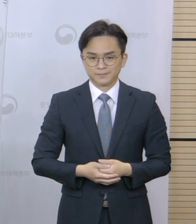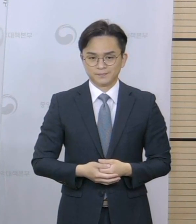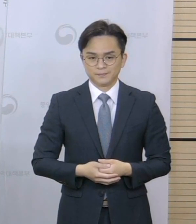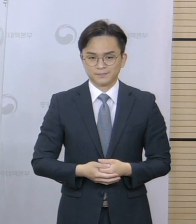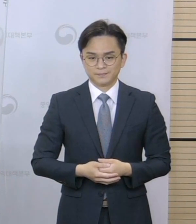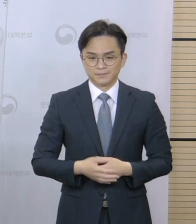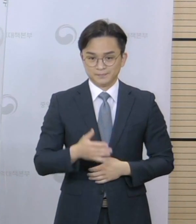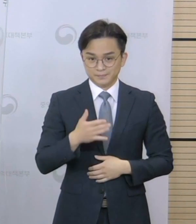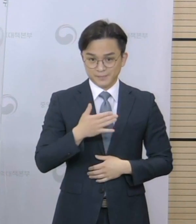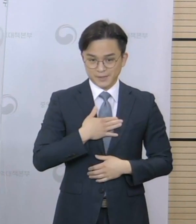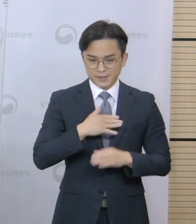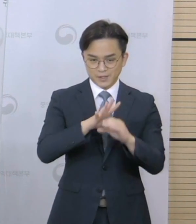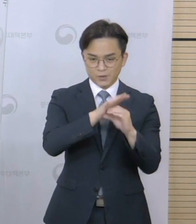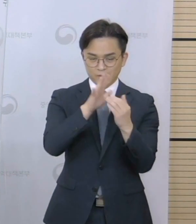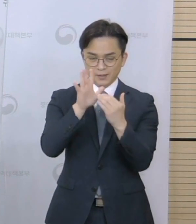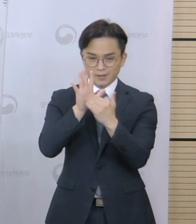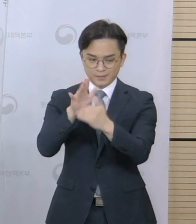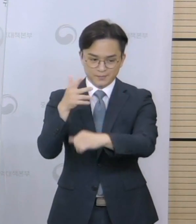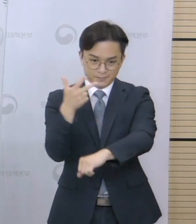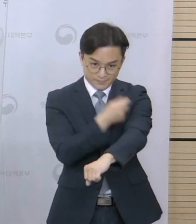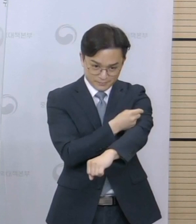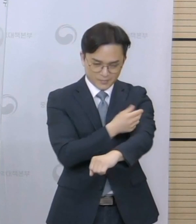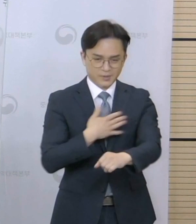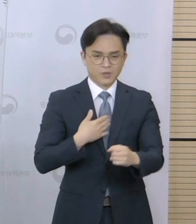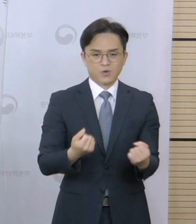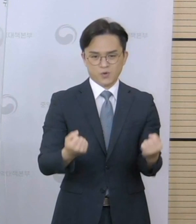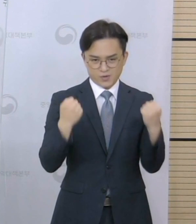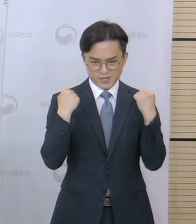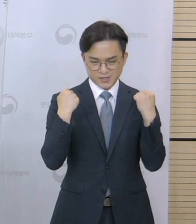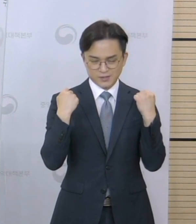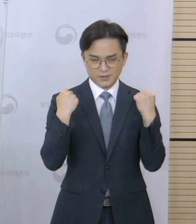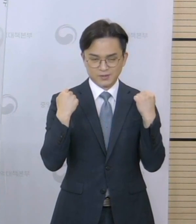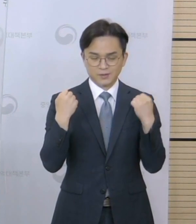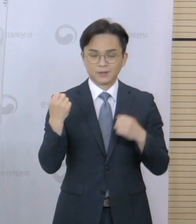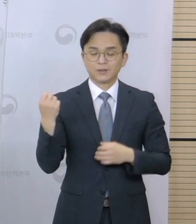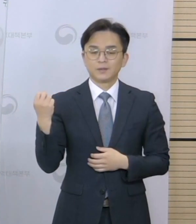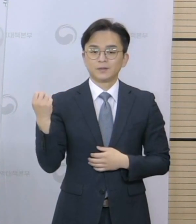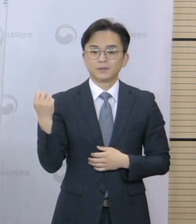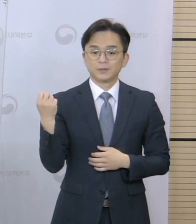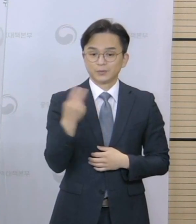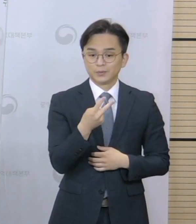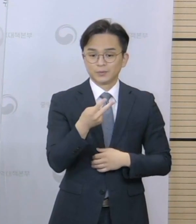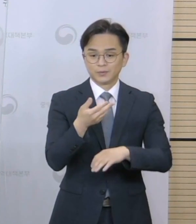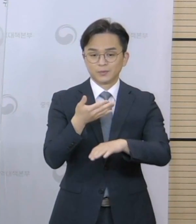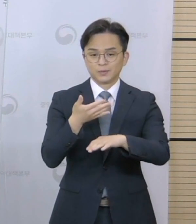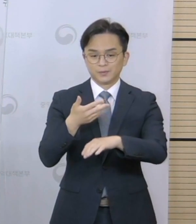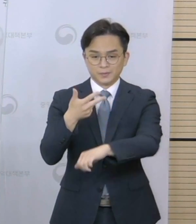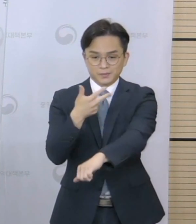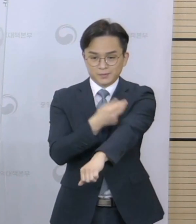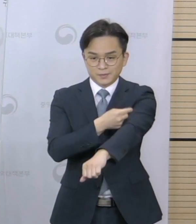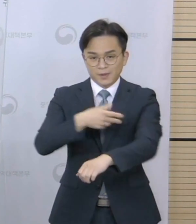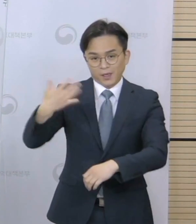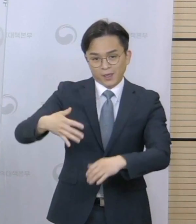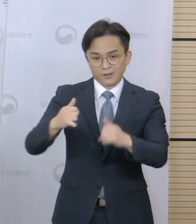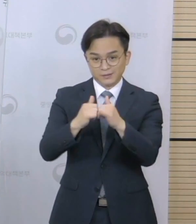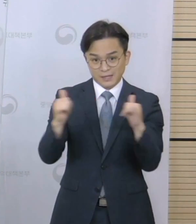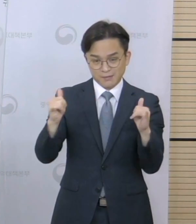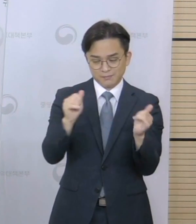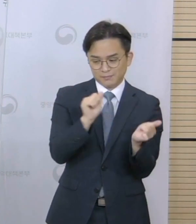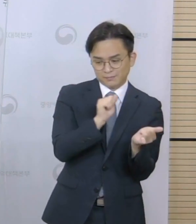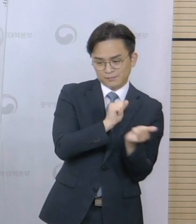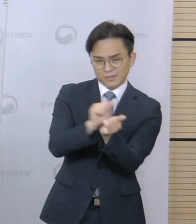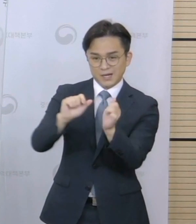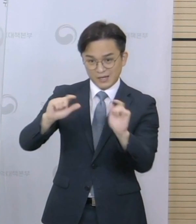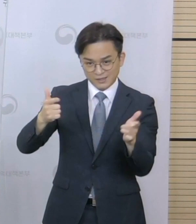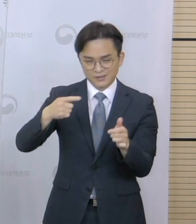접종을 통해서 스스로의 건강을 지킬 수 있을 뿐만이 아니라 불가피하게 예방 접종을 받을 수 없는 분들에 대한 예방도